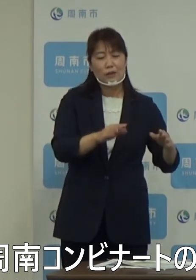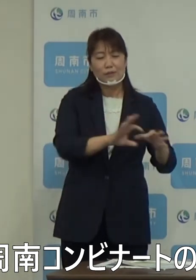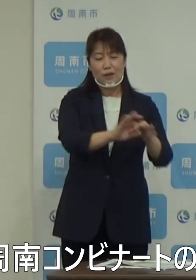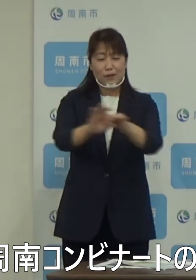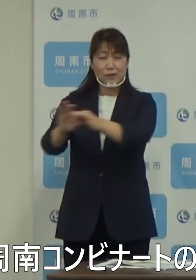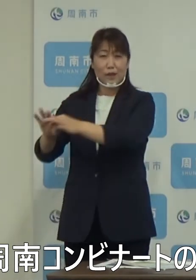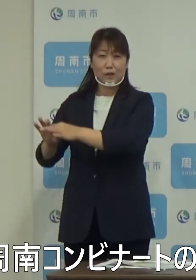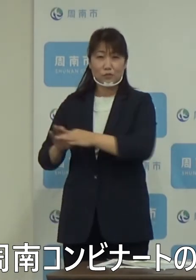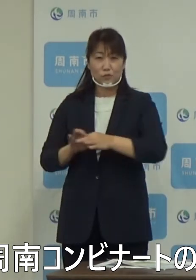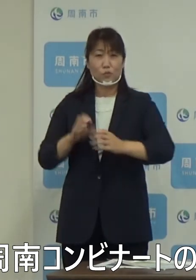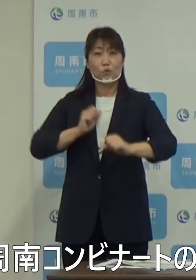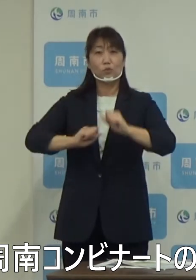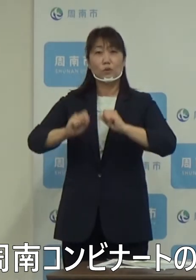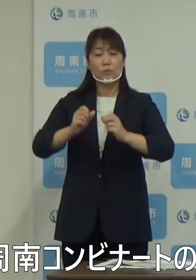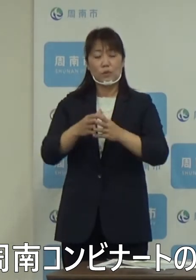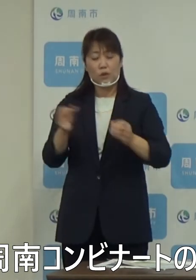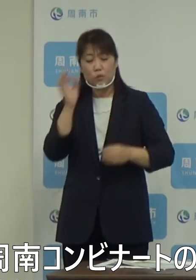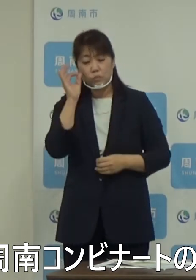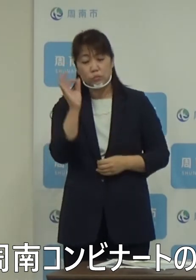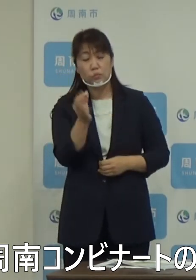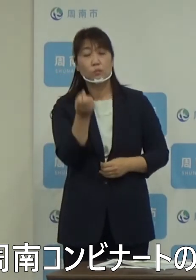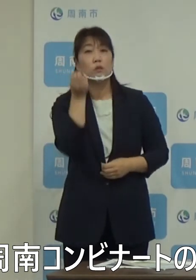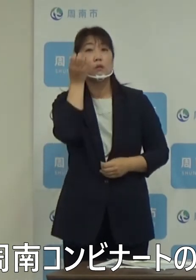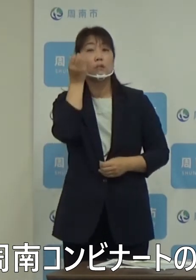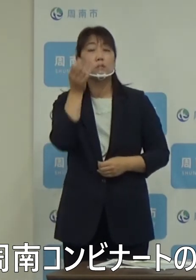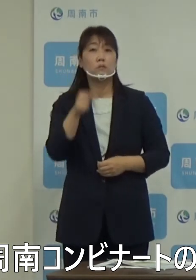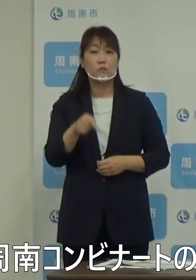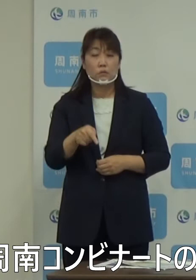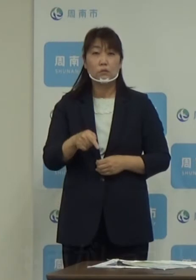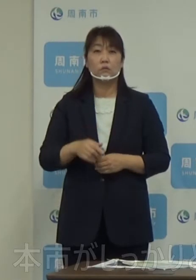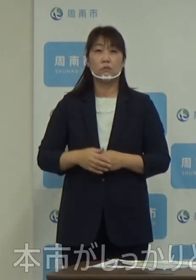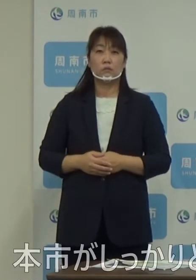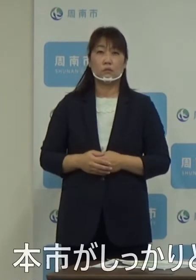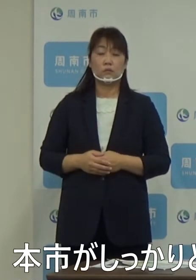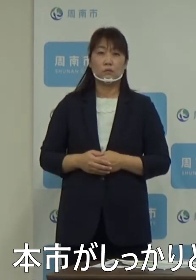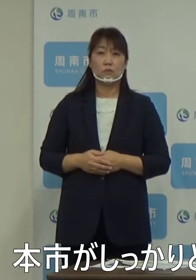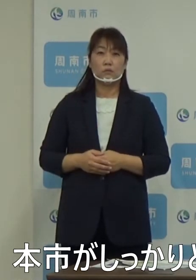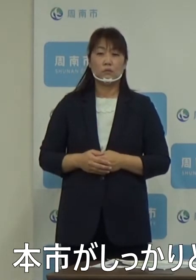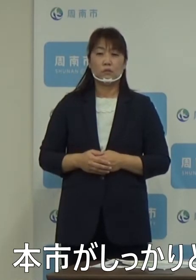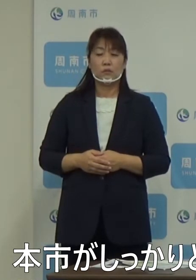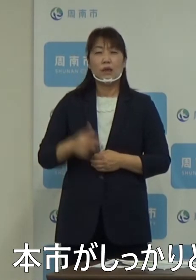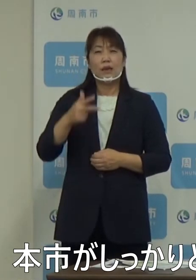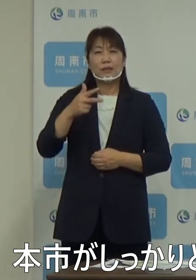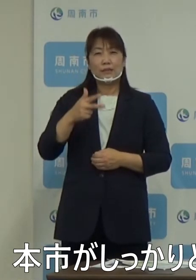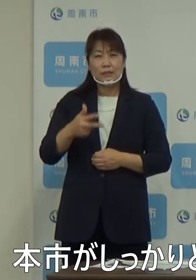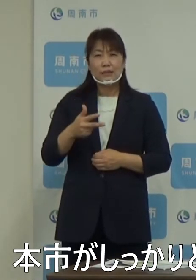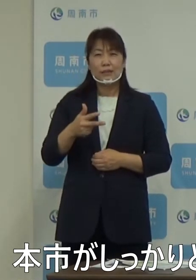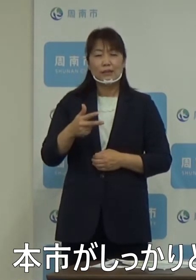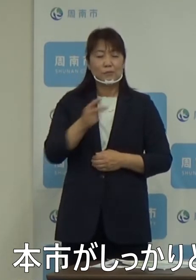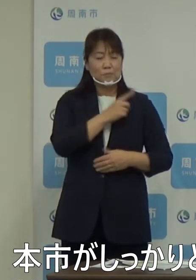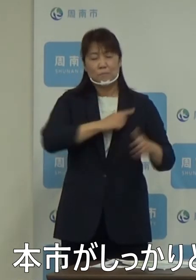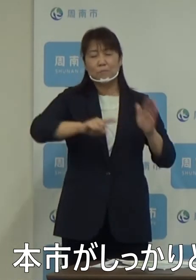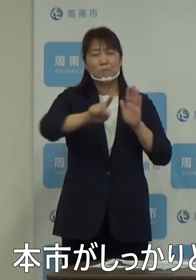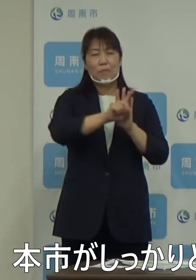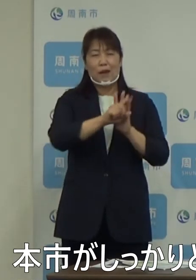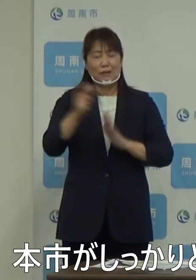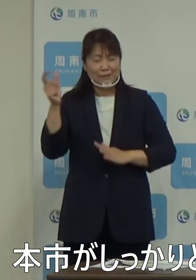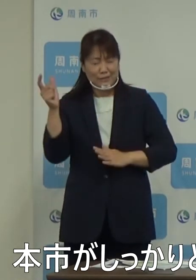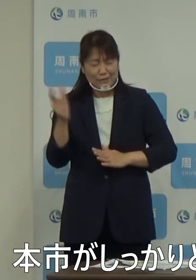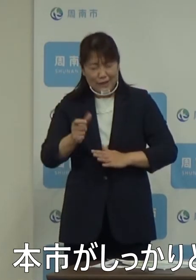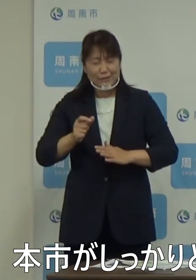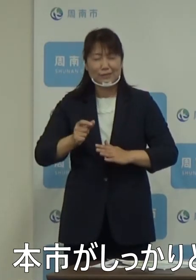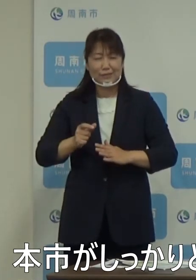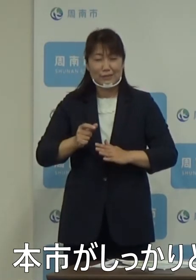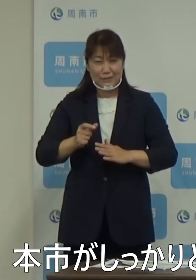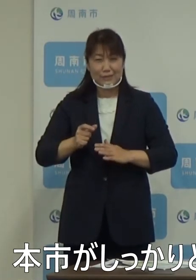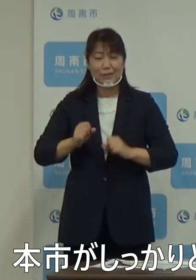取り組みは全国でも大変まれなものでございます。本市がしっかりと旗振り役となり、周南